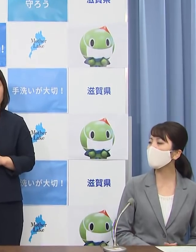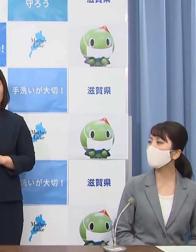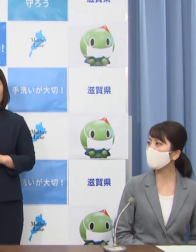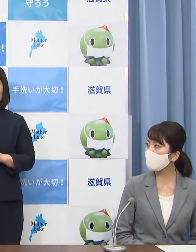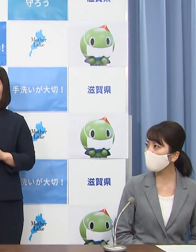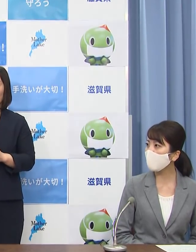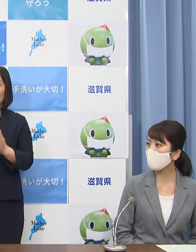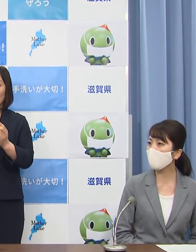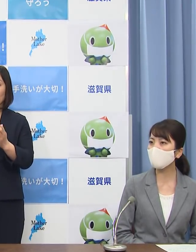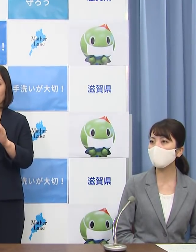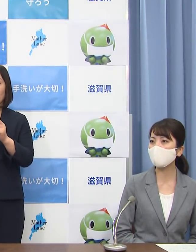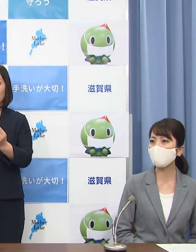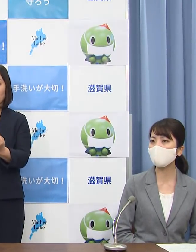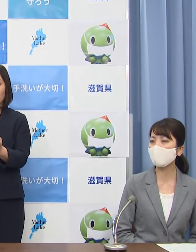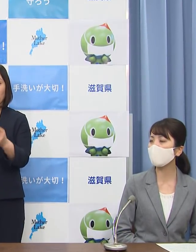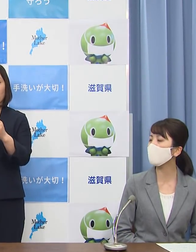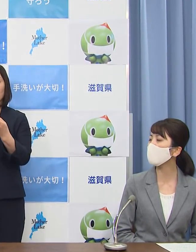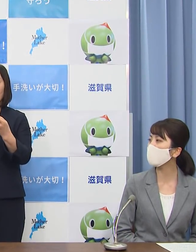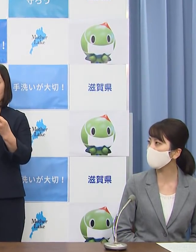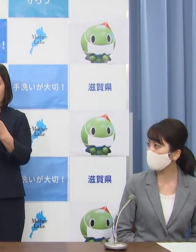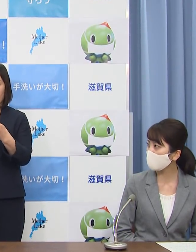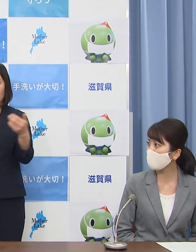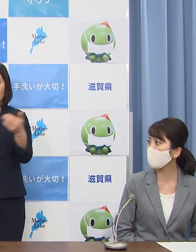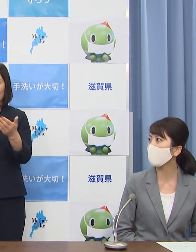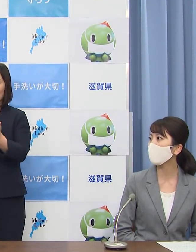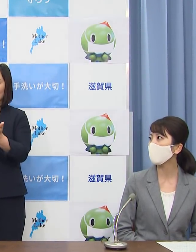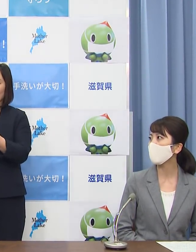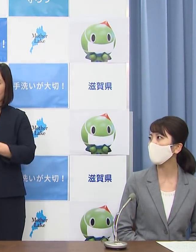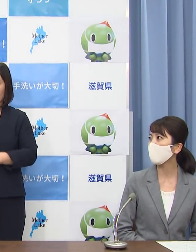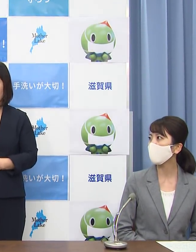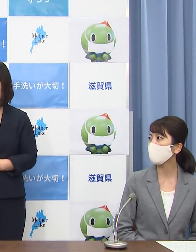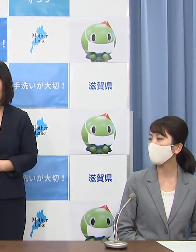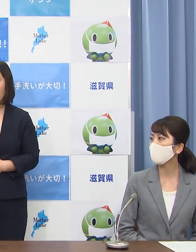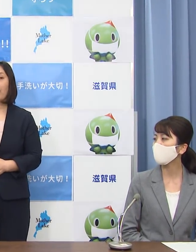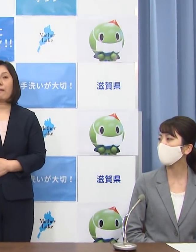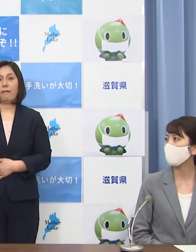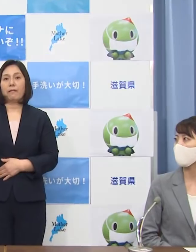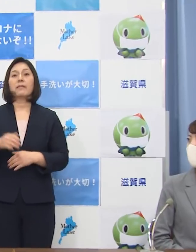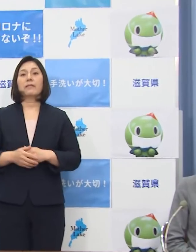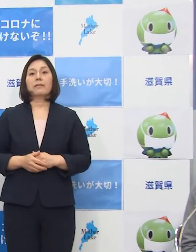そっちは具体的にはどのような漁師が大将になるのでしょうか